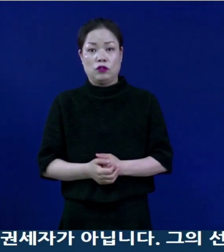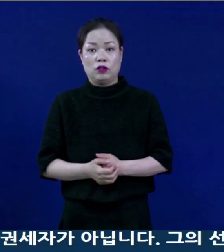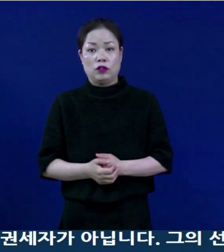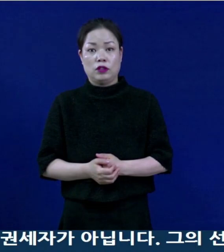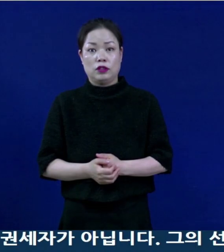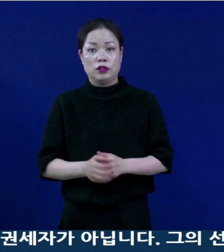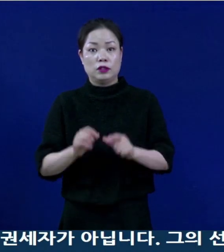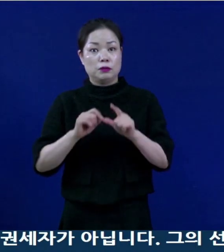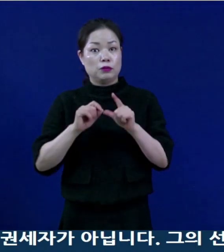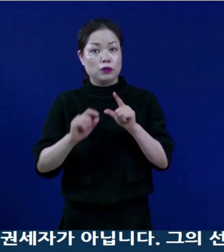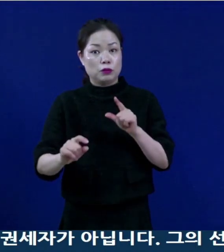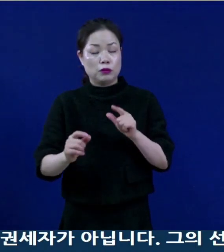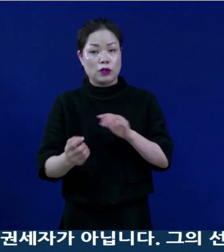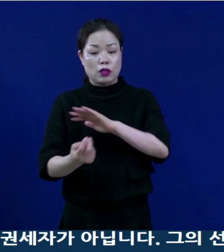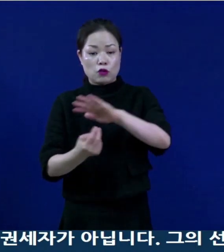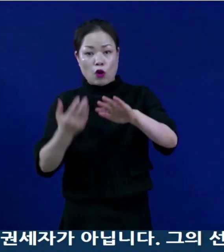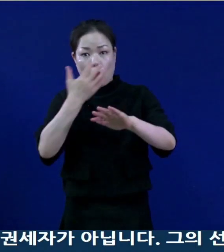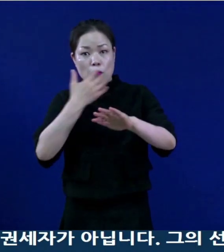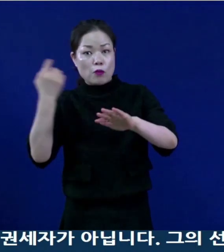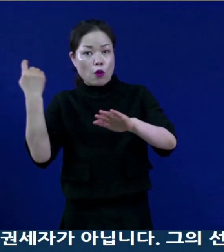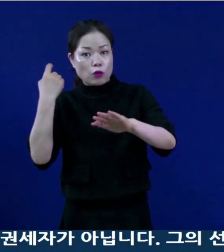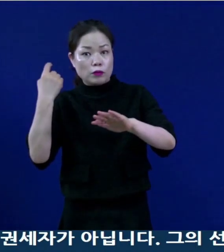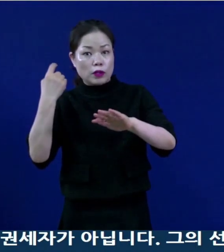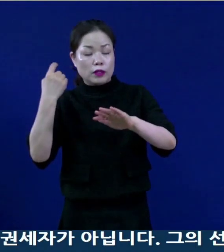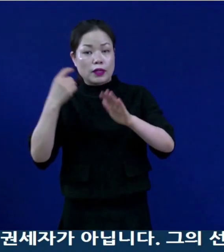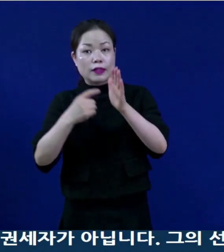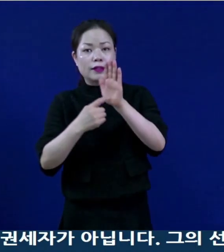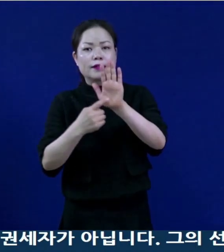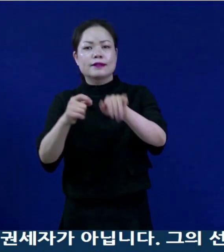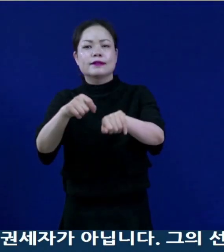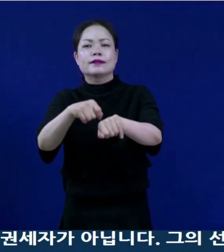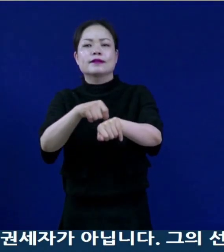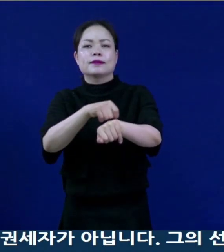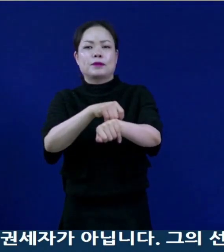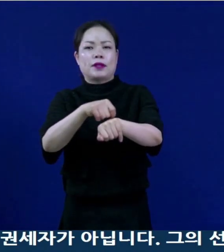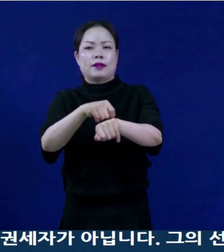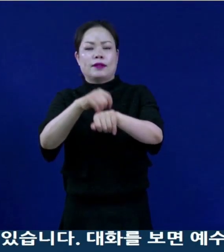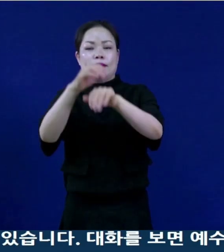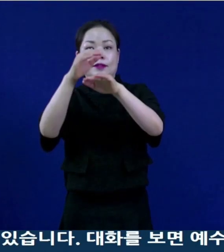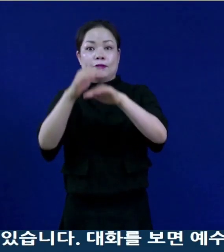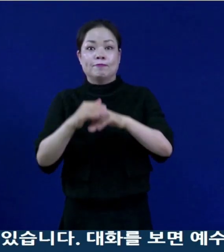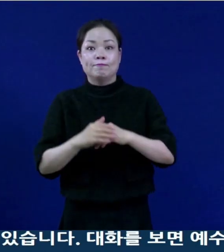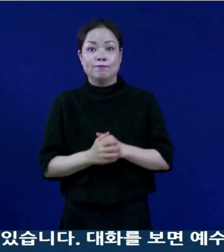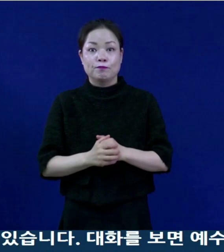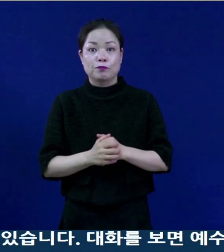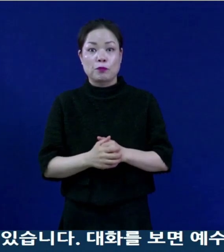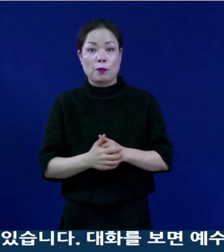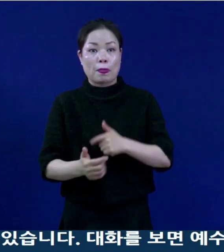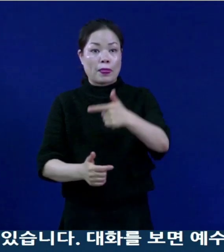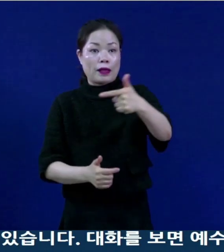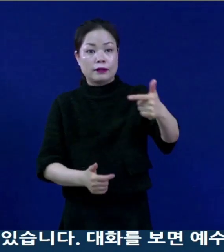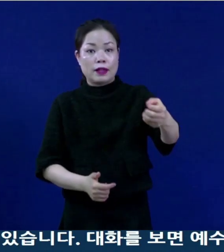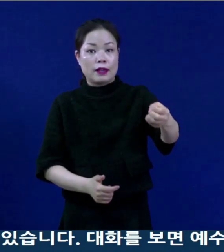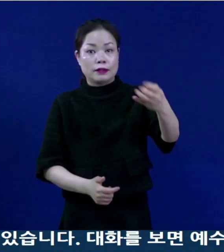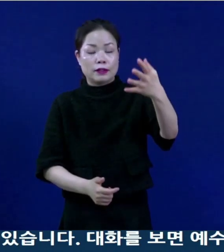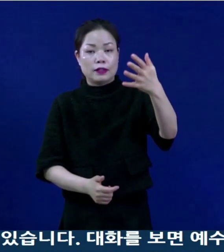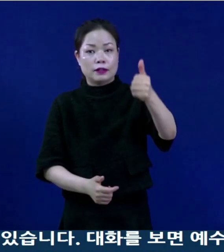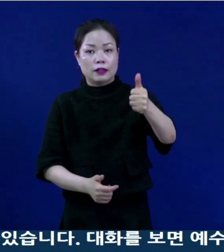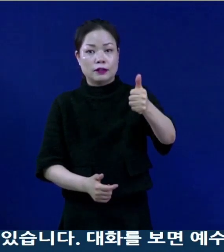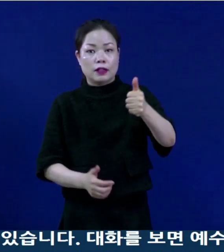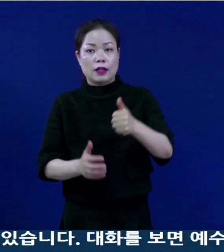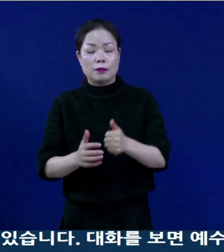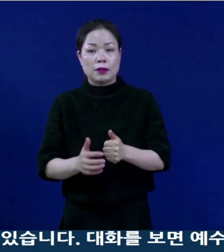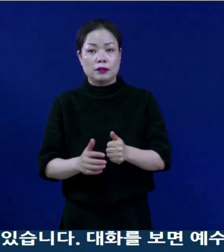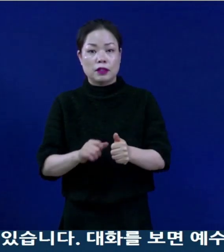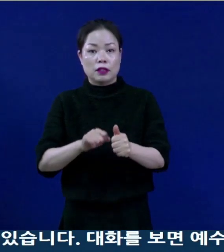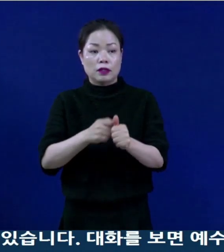이 부분이 요한복음이 그려주고 있는 특별한 부분이죠. 대제사장 앞에서 예수님이 신문을 받을